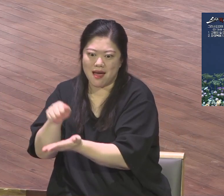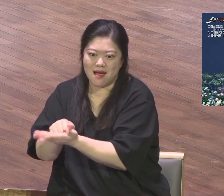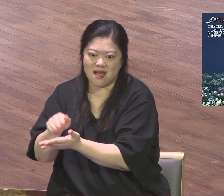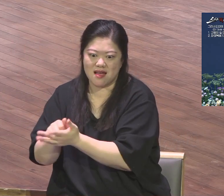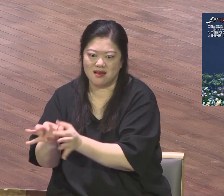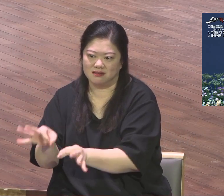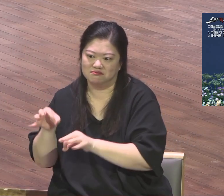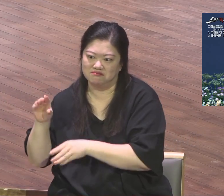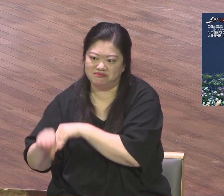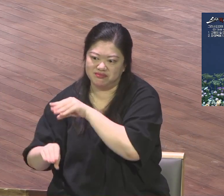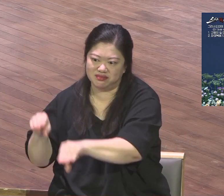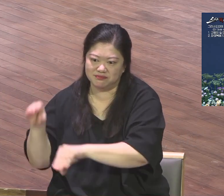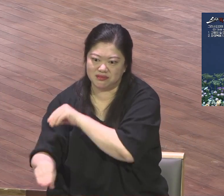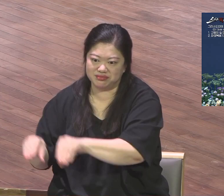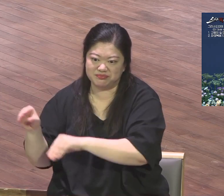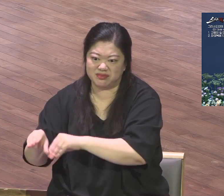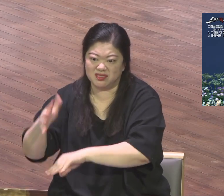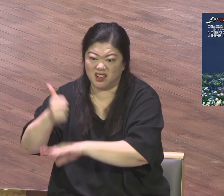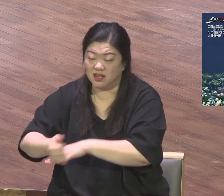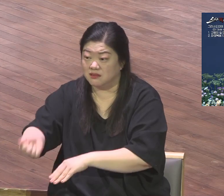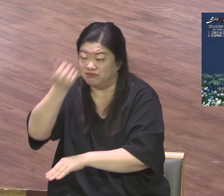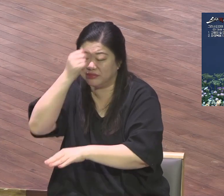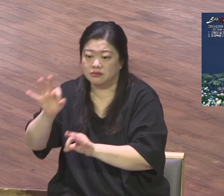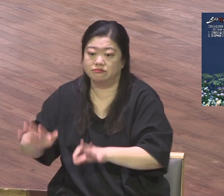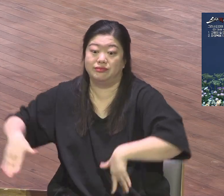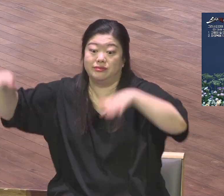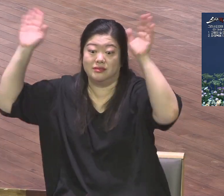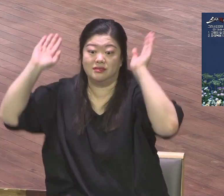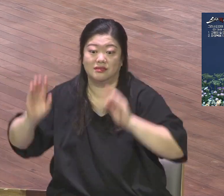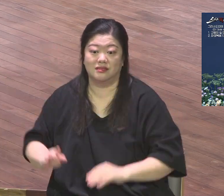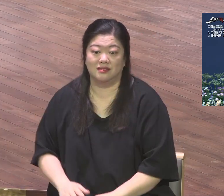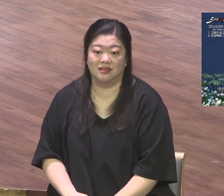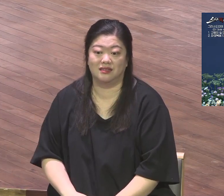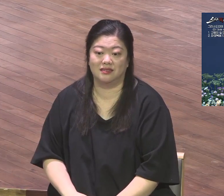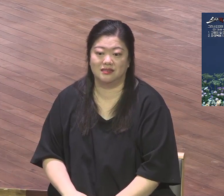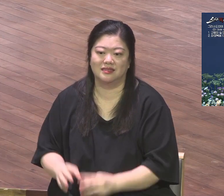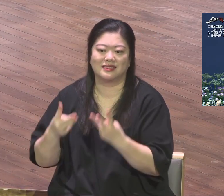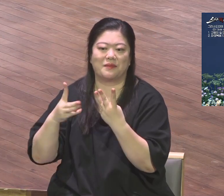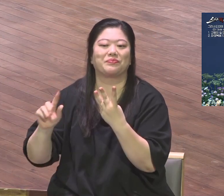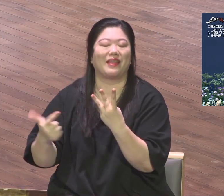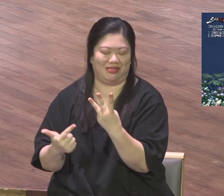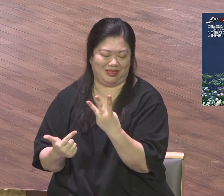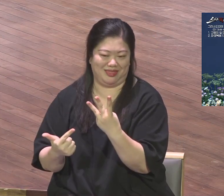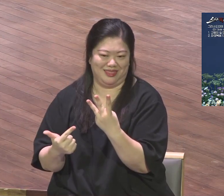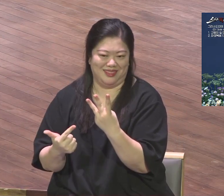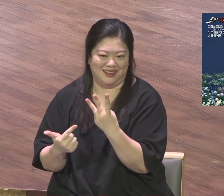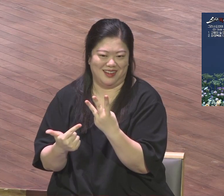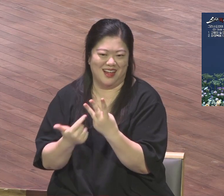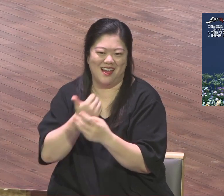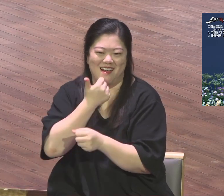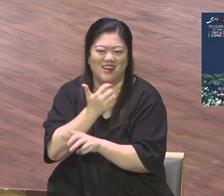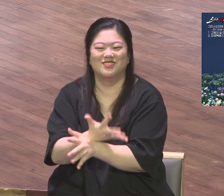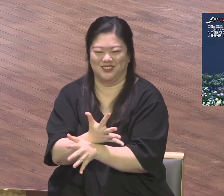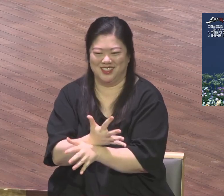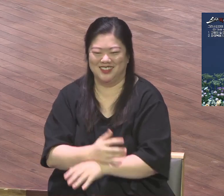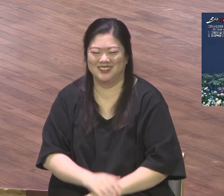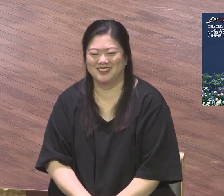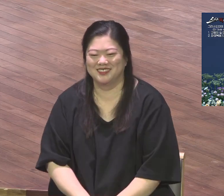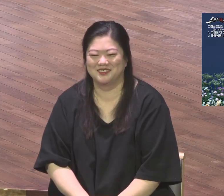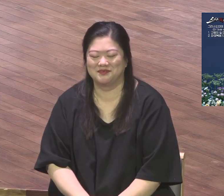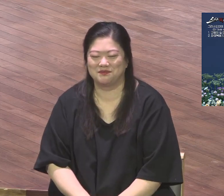거예요. 이게 뭐냐면은 우리가 전통적인 가치관과 그